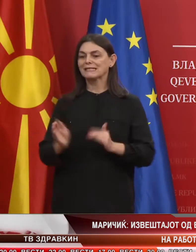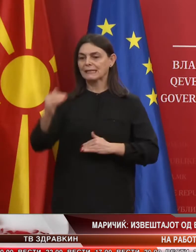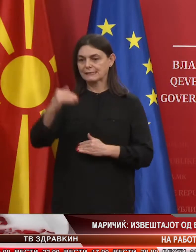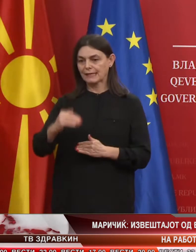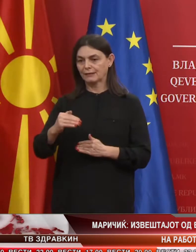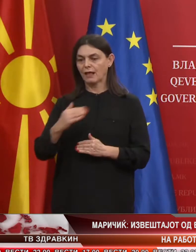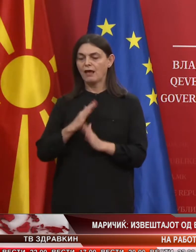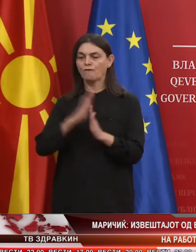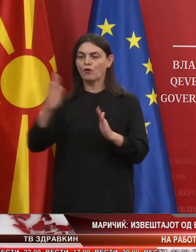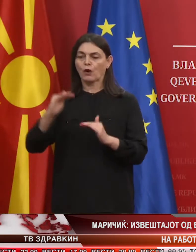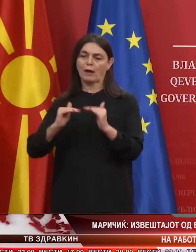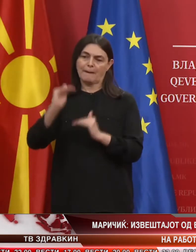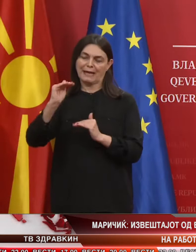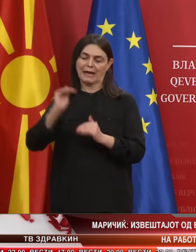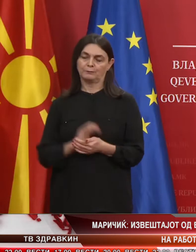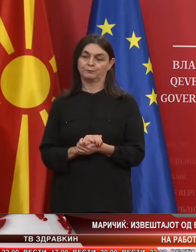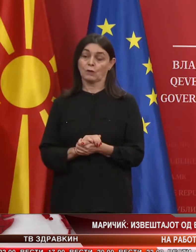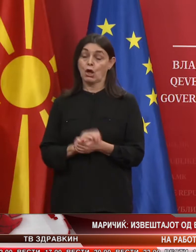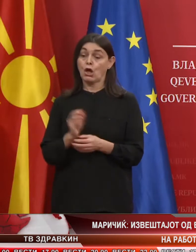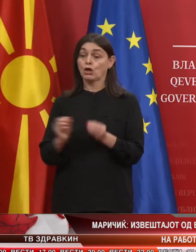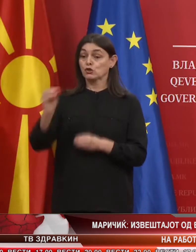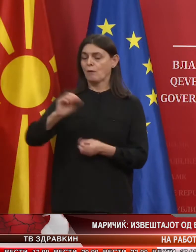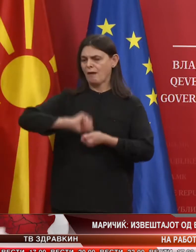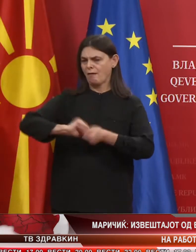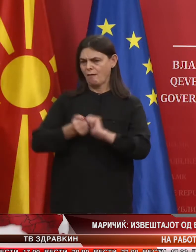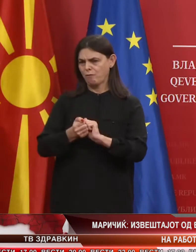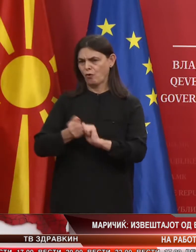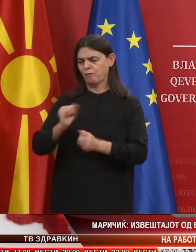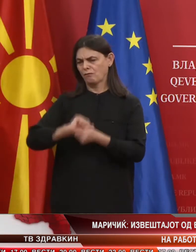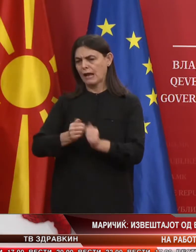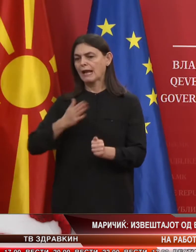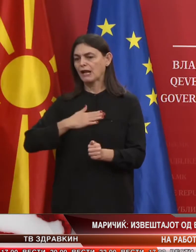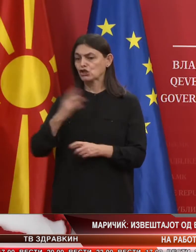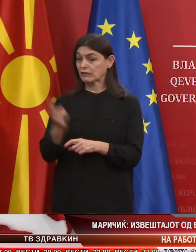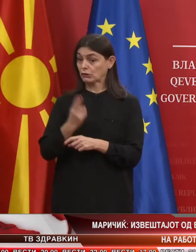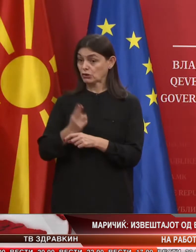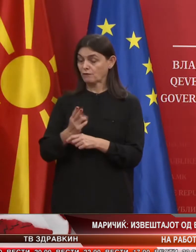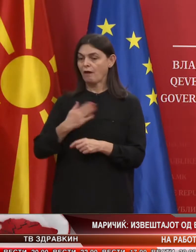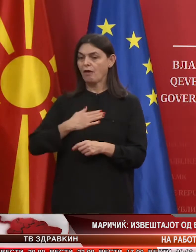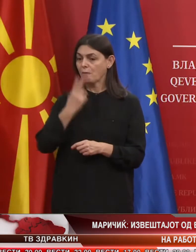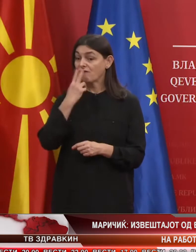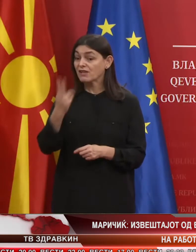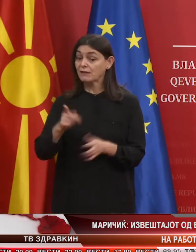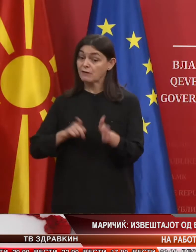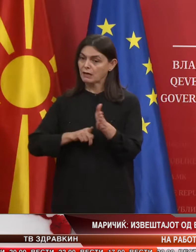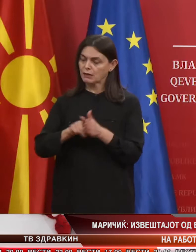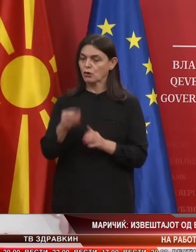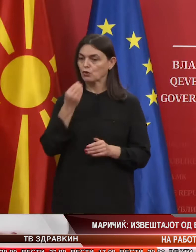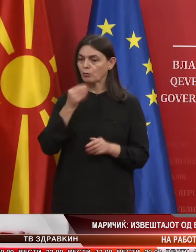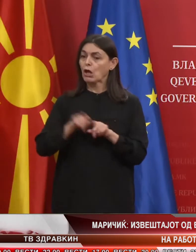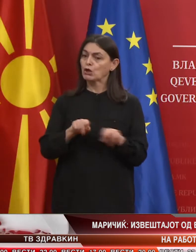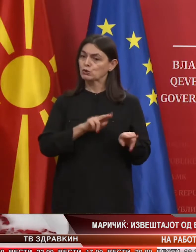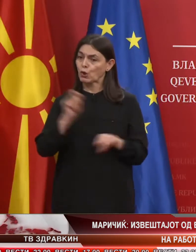во најголема мера. Зголемени се напорите на нашата земја и остварени се видливи резултати како во